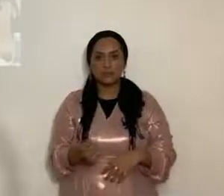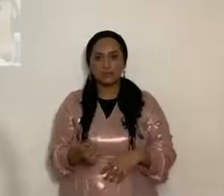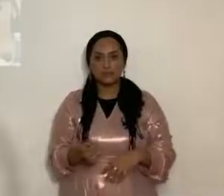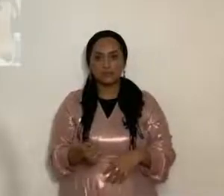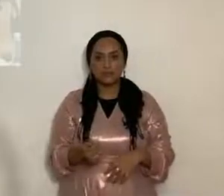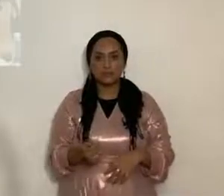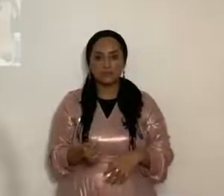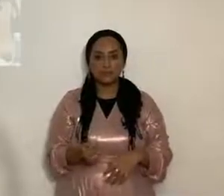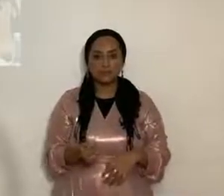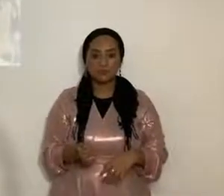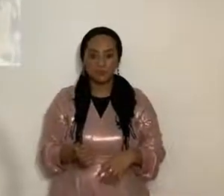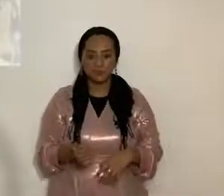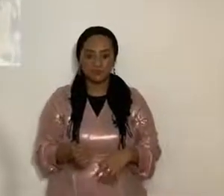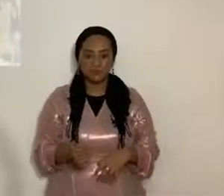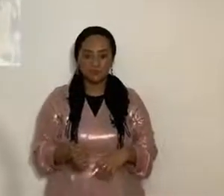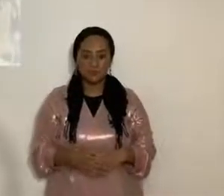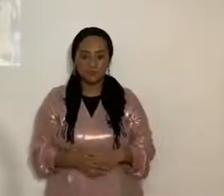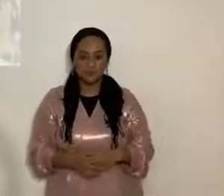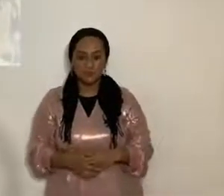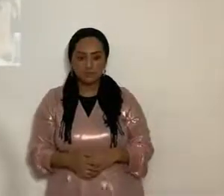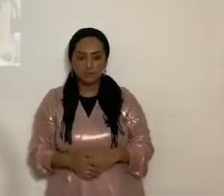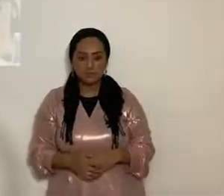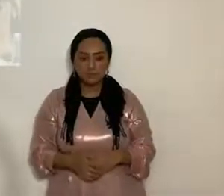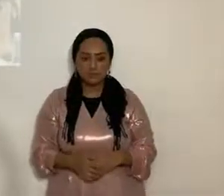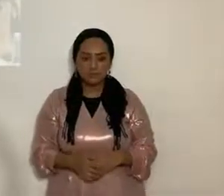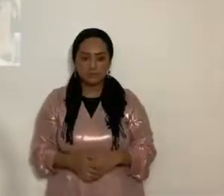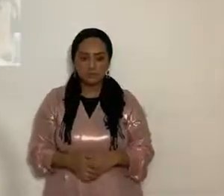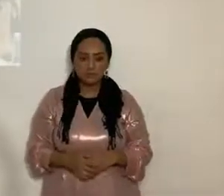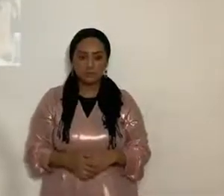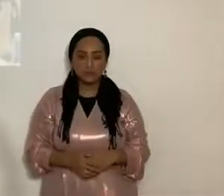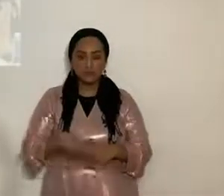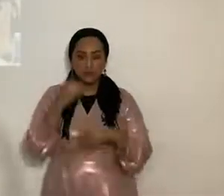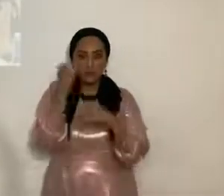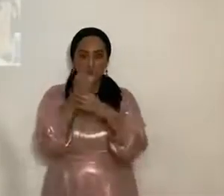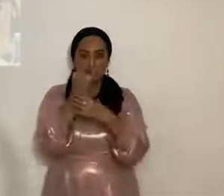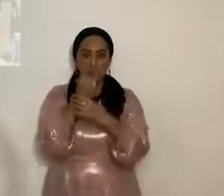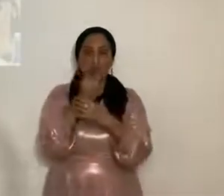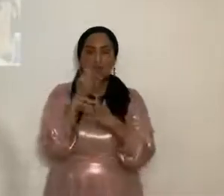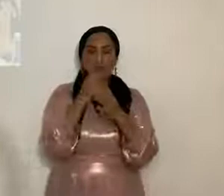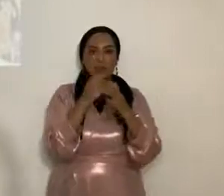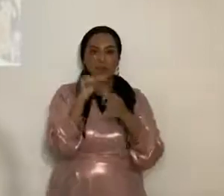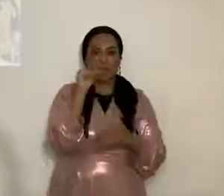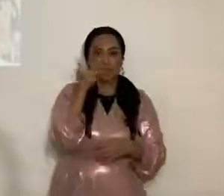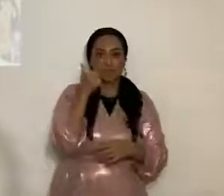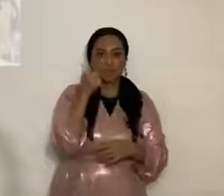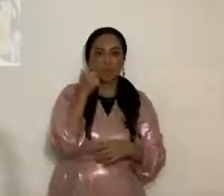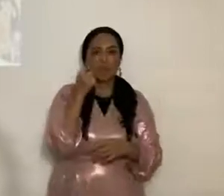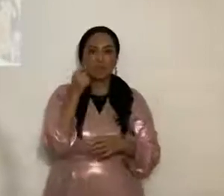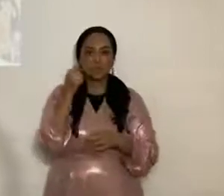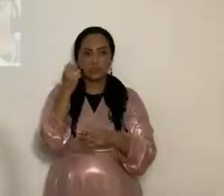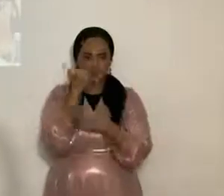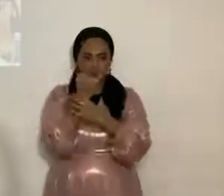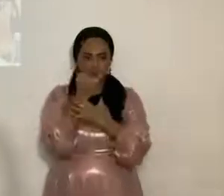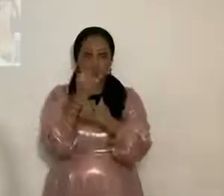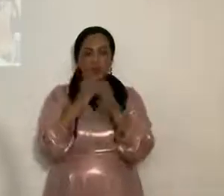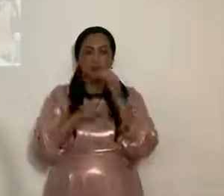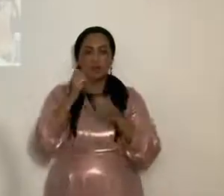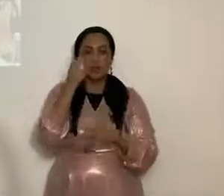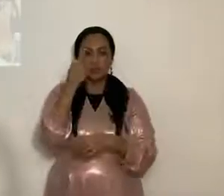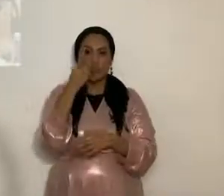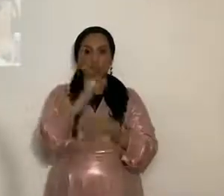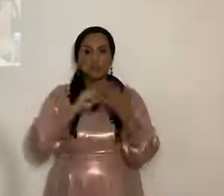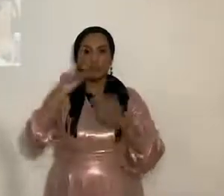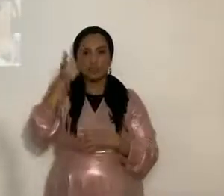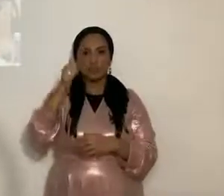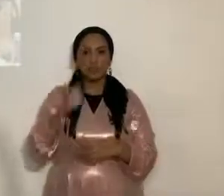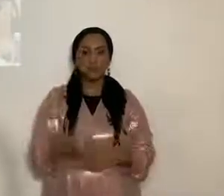Vamos para allá. Amén. Jeremías 11, verso 10. Permítanme un momento, por favor,